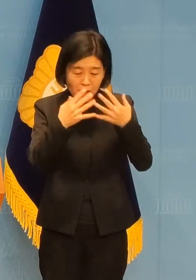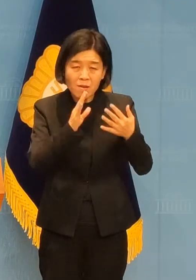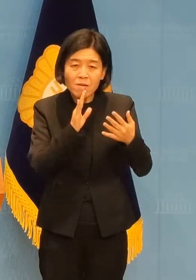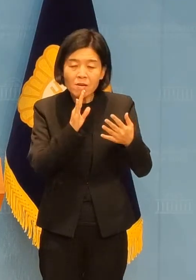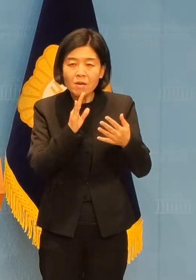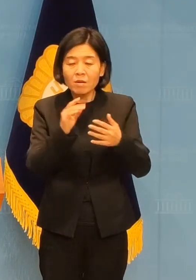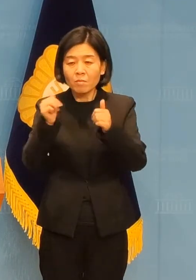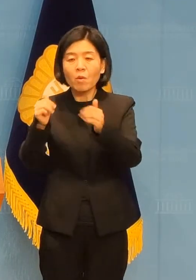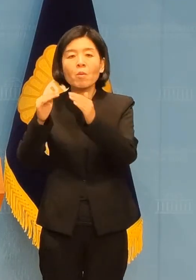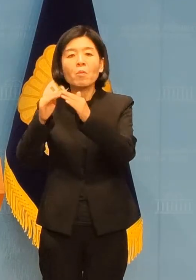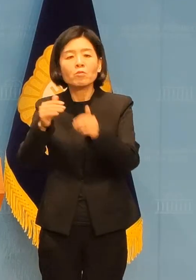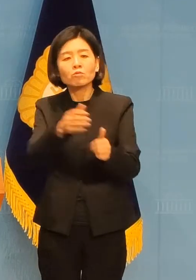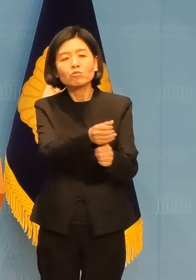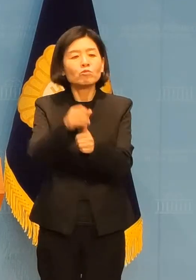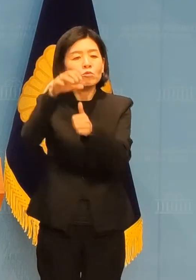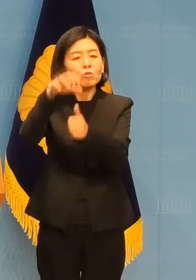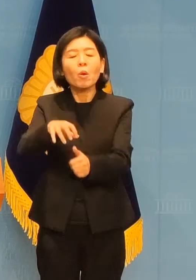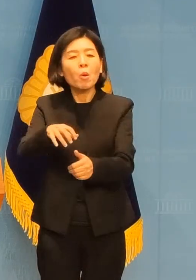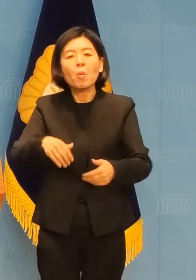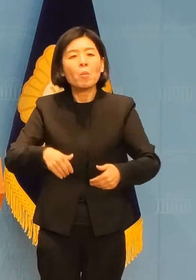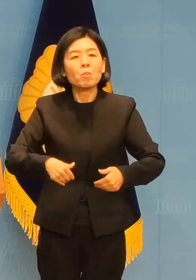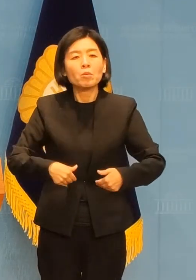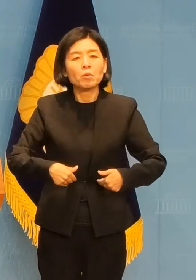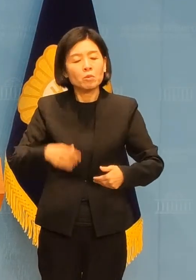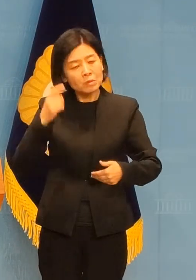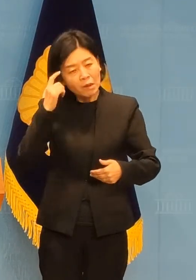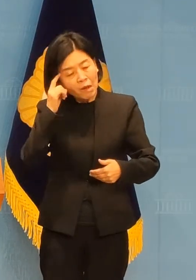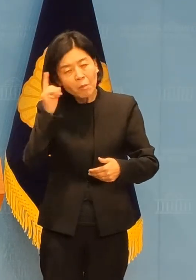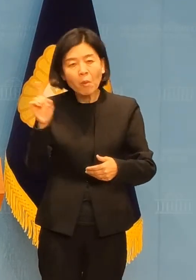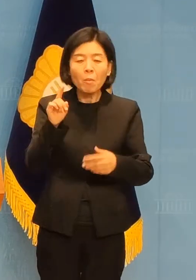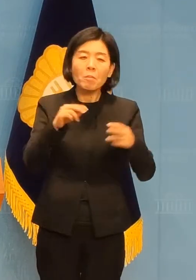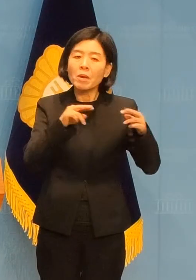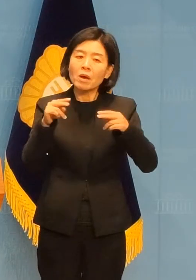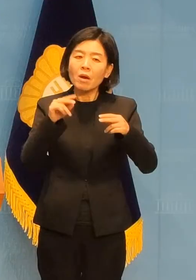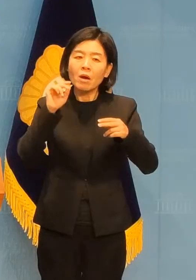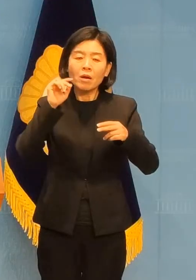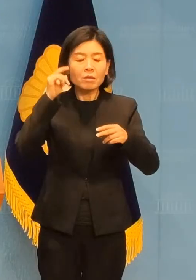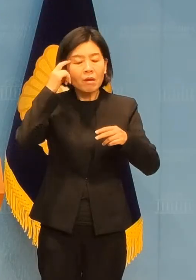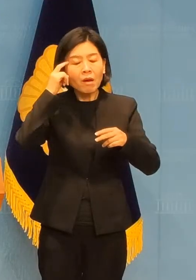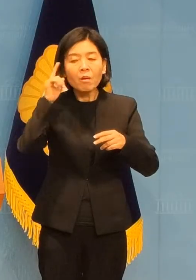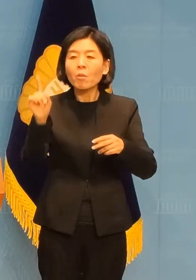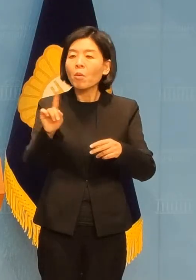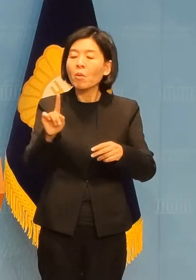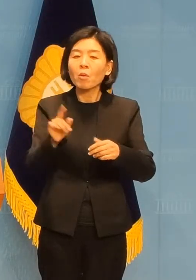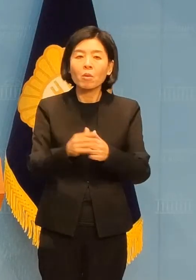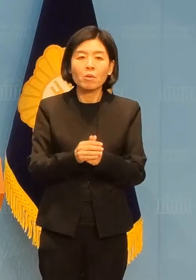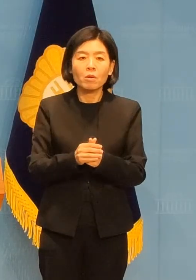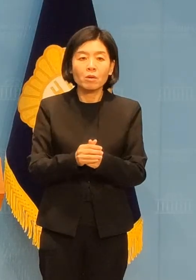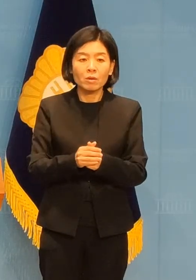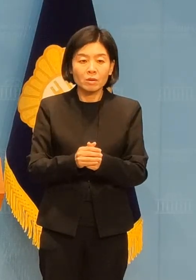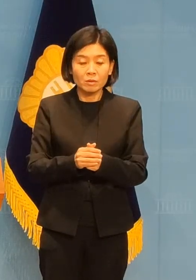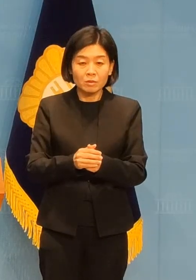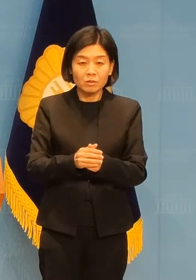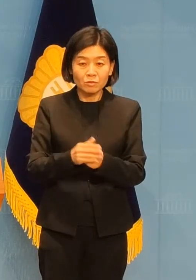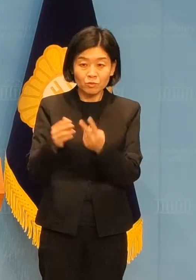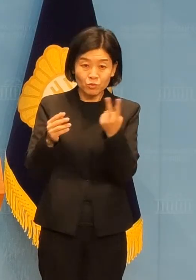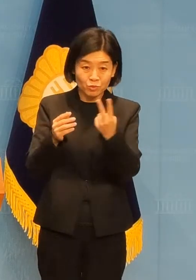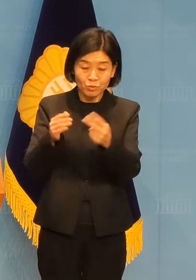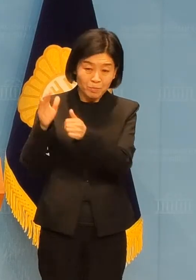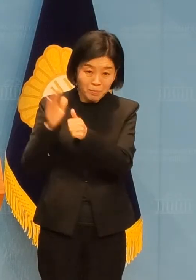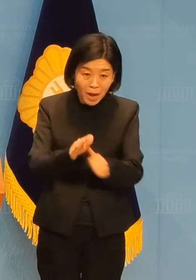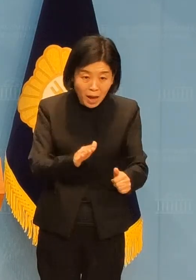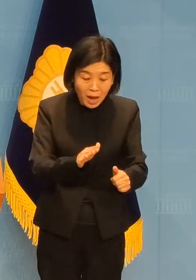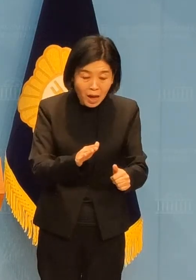부족하다고 판단한 이유는 대체 무엇입니까? 이번 기각 결정을 보며 장동혁